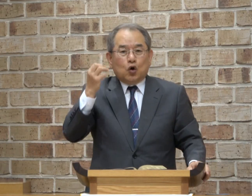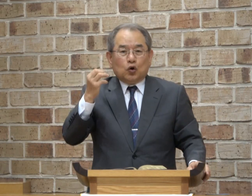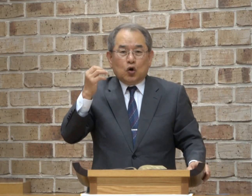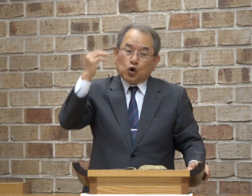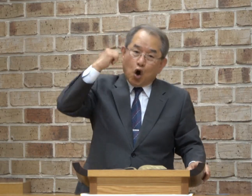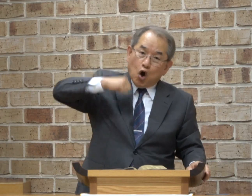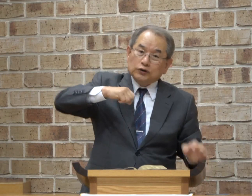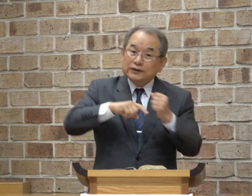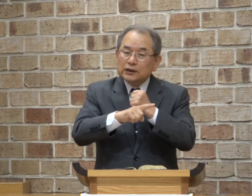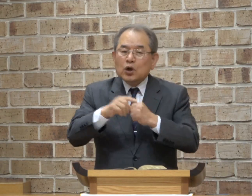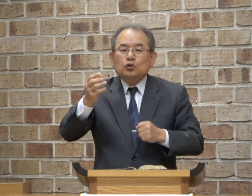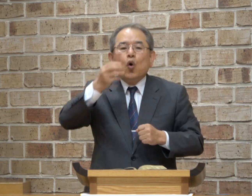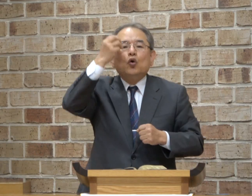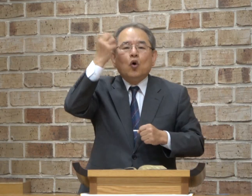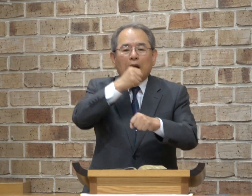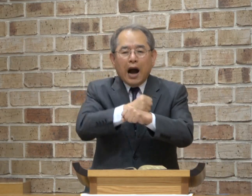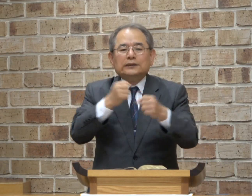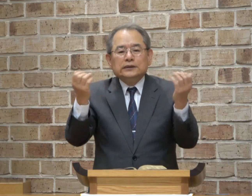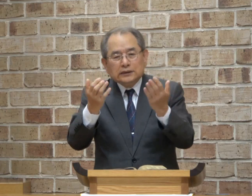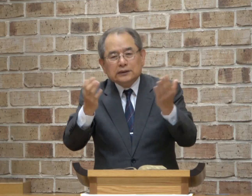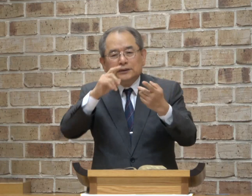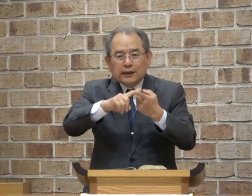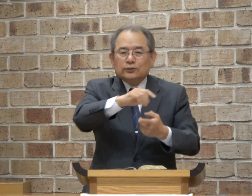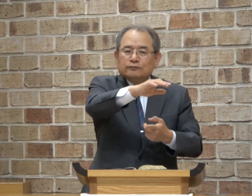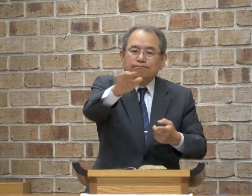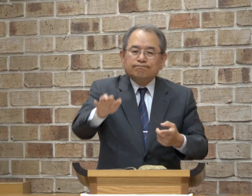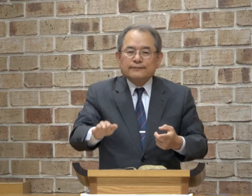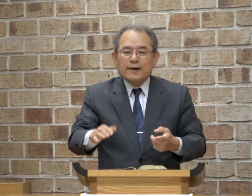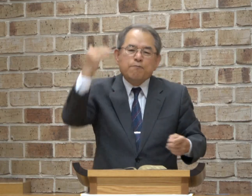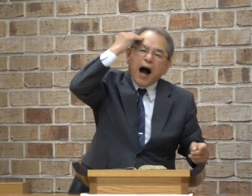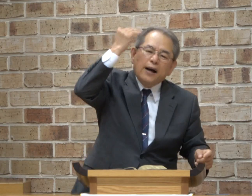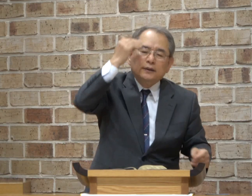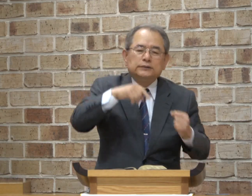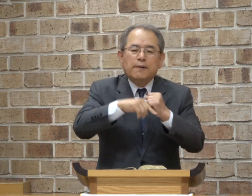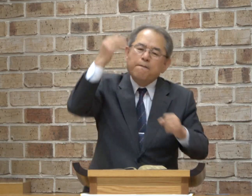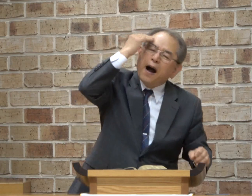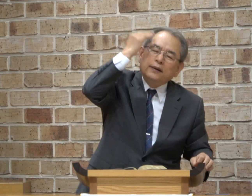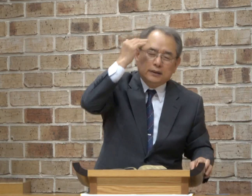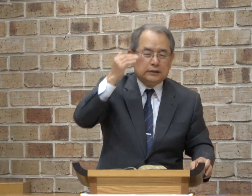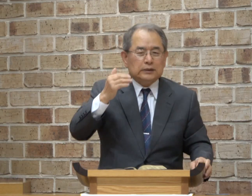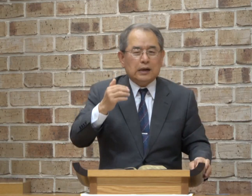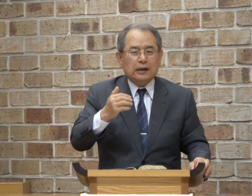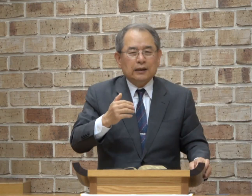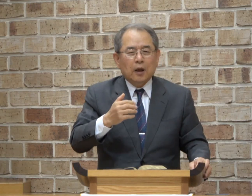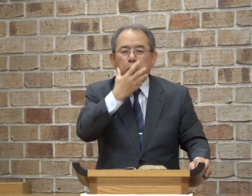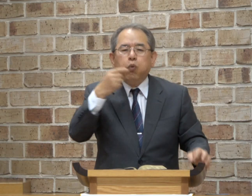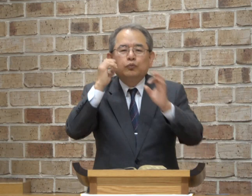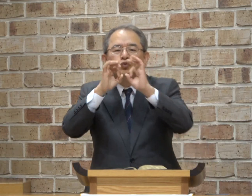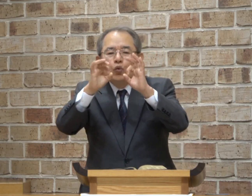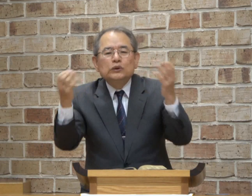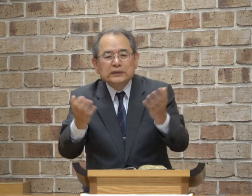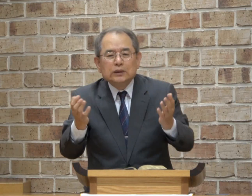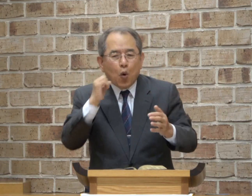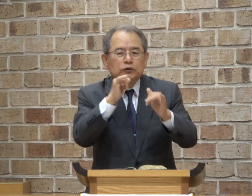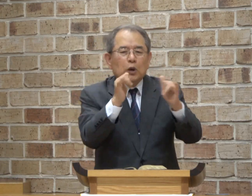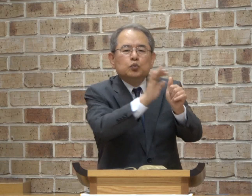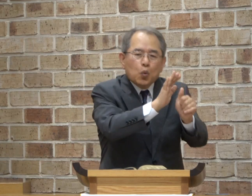성령을 거스르는 자가 얼마나 큰 죄인지를 알려주고 계십니다. 성령이 하시는 일을 방해하는 것, 복음 전하는